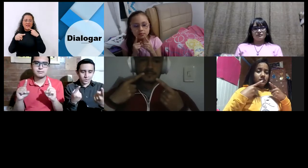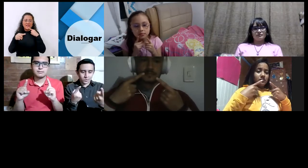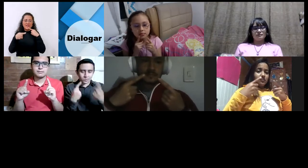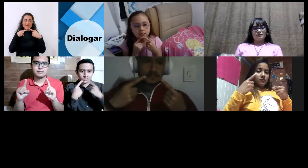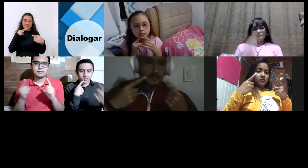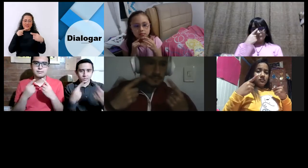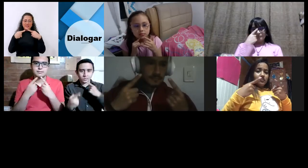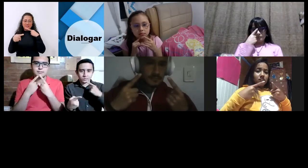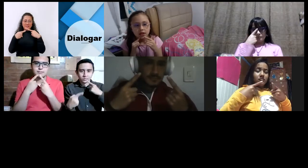cerradas.